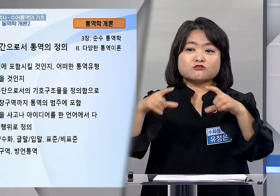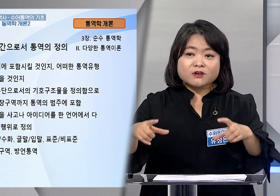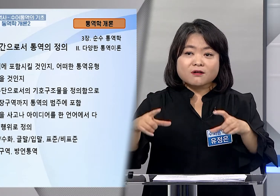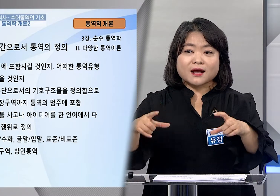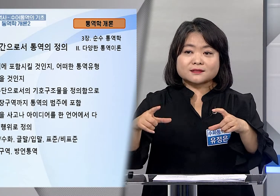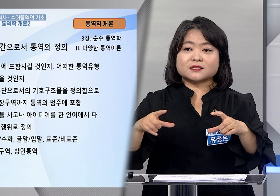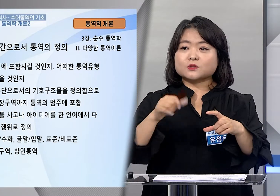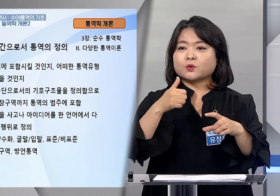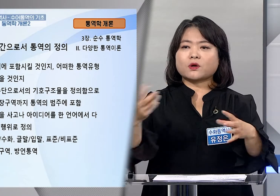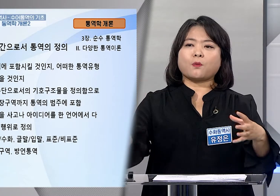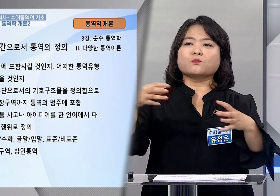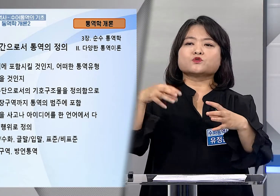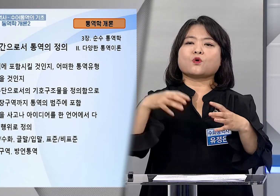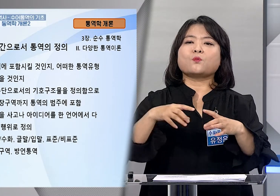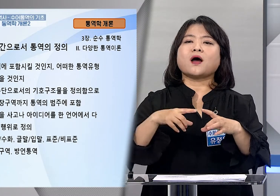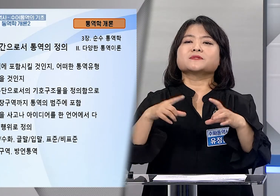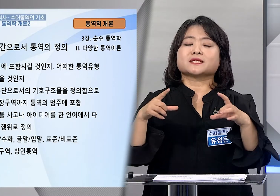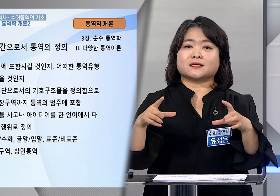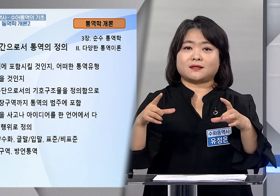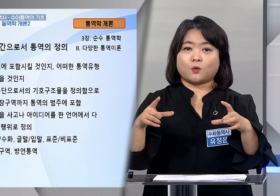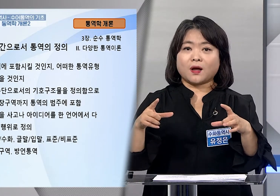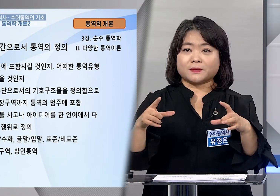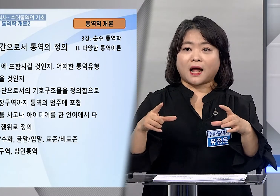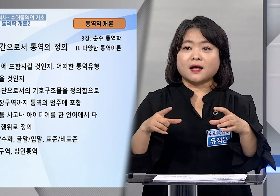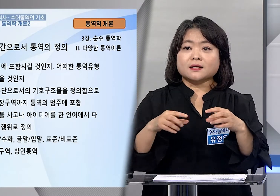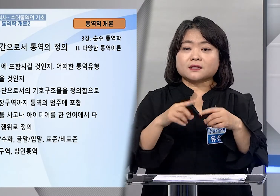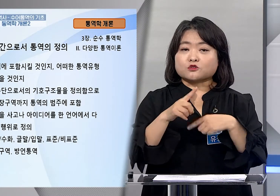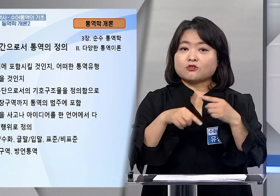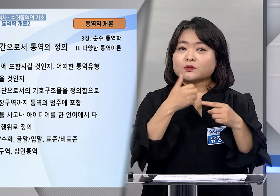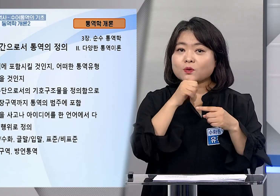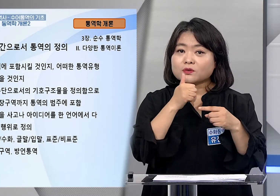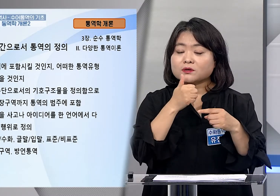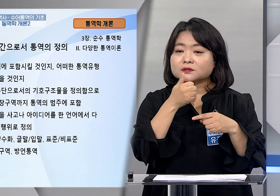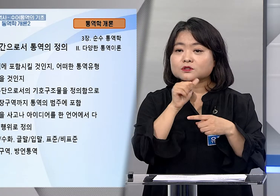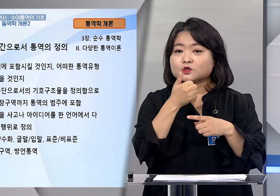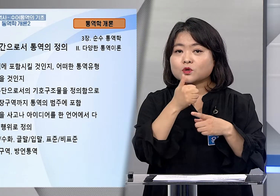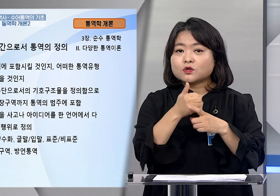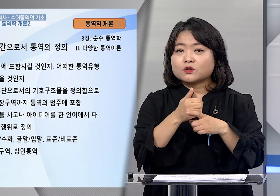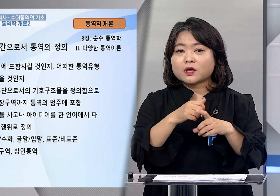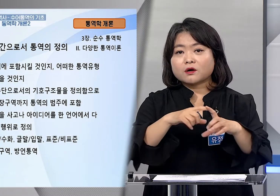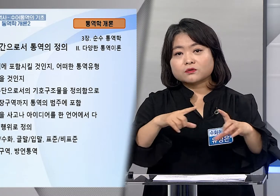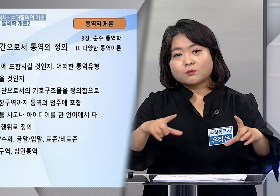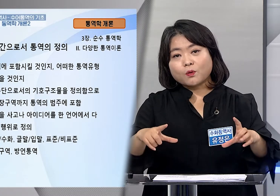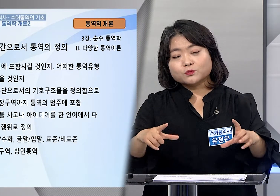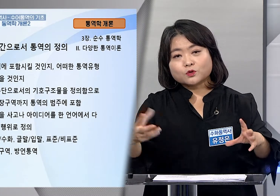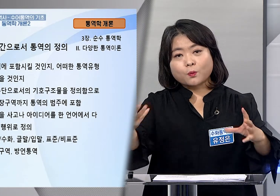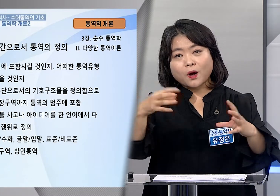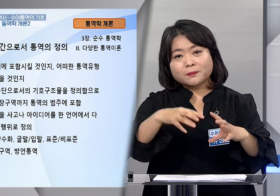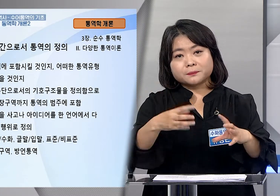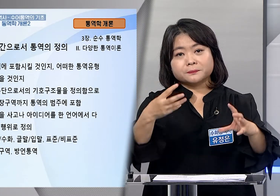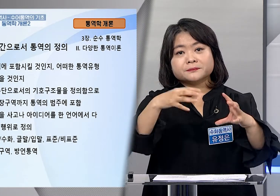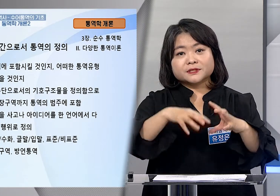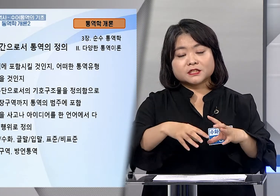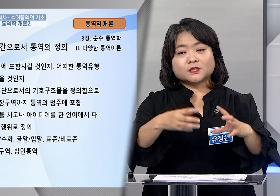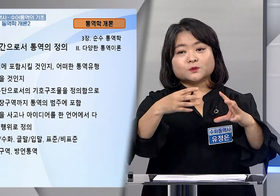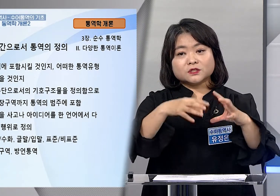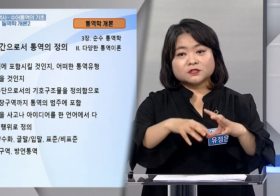구역까지 통역의 범주로 포함시킨다고 합니다. 수화 통역은 통역의 어떤 범주로 포함시키고 있는